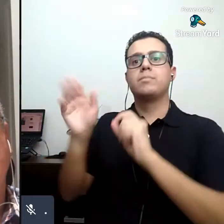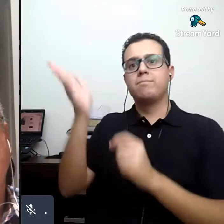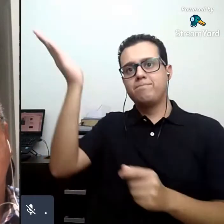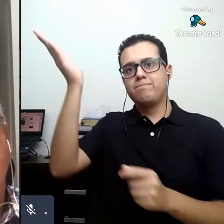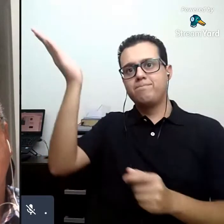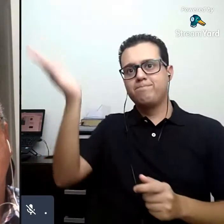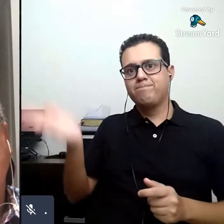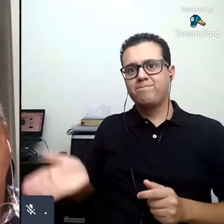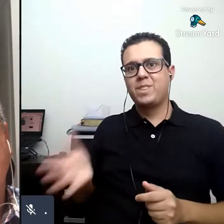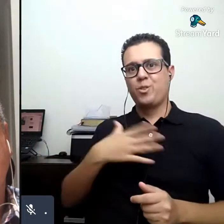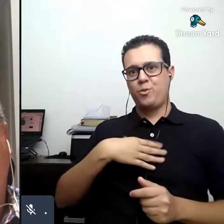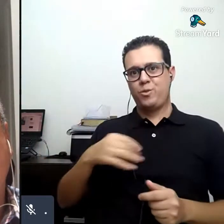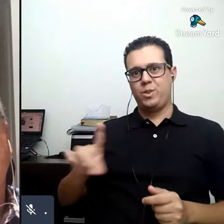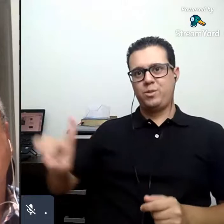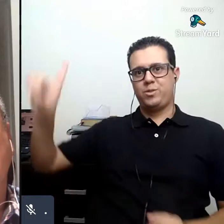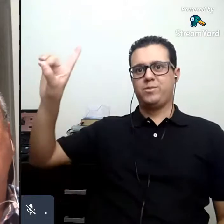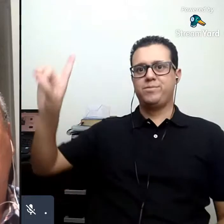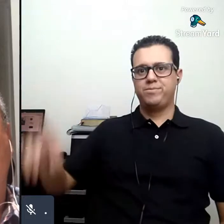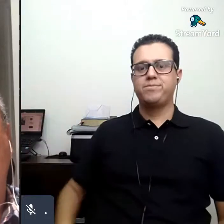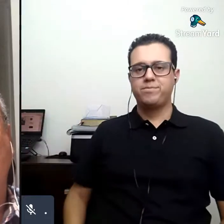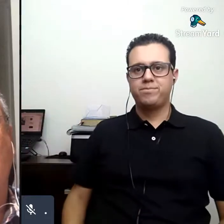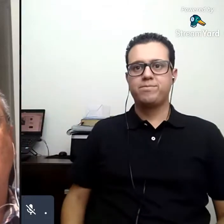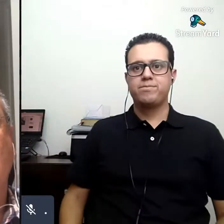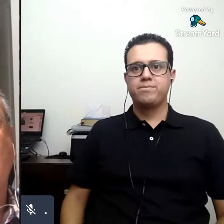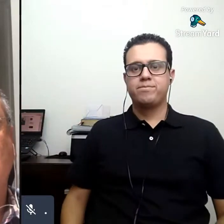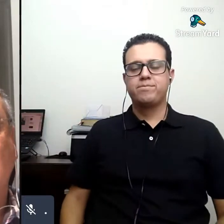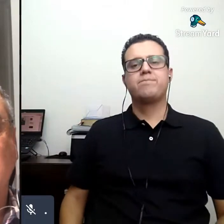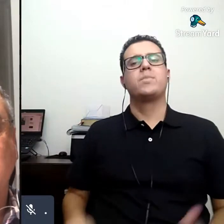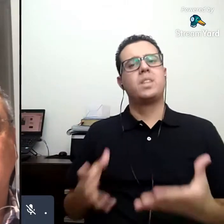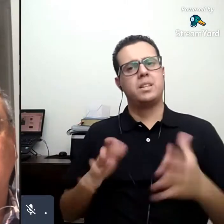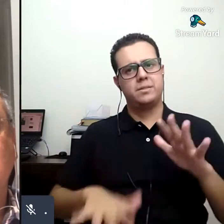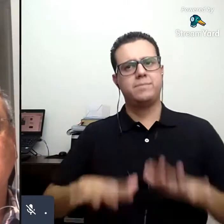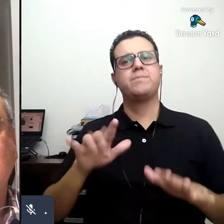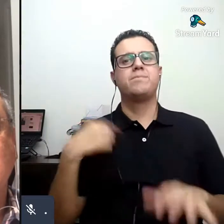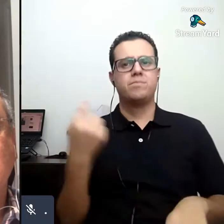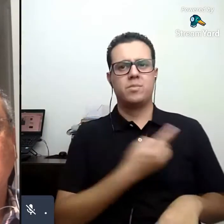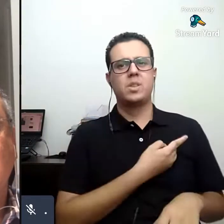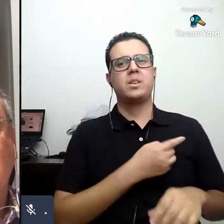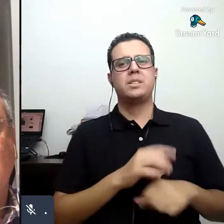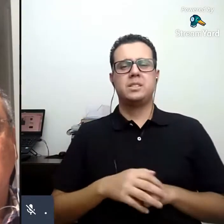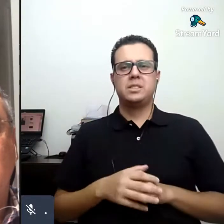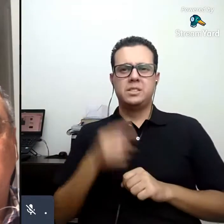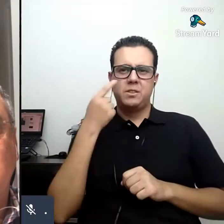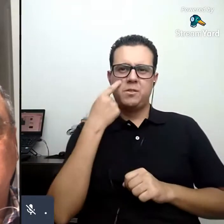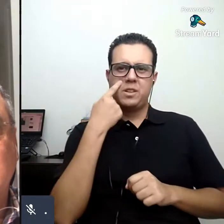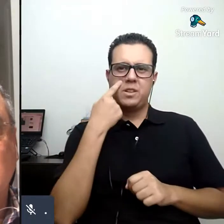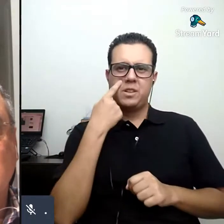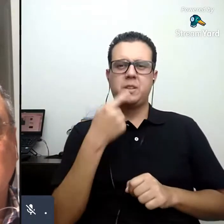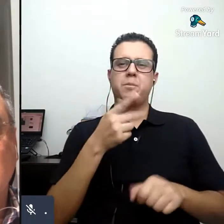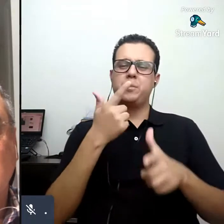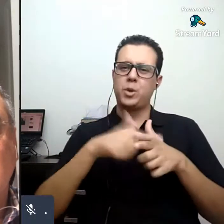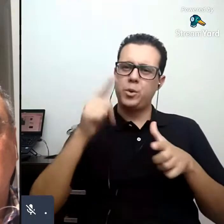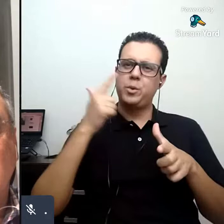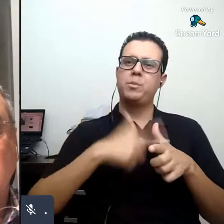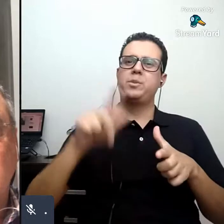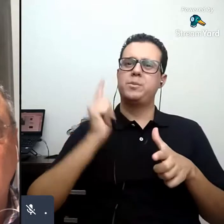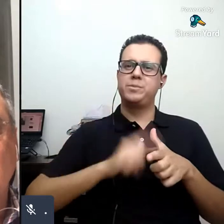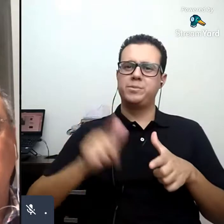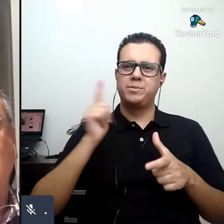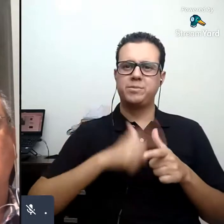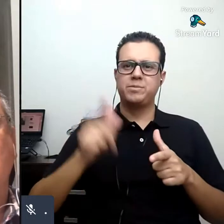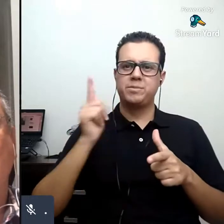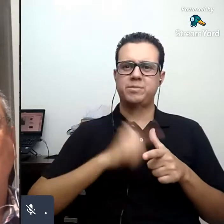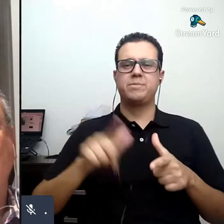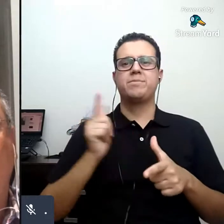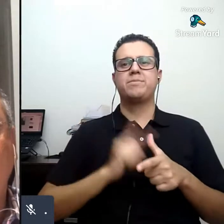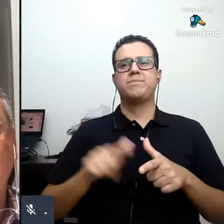Muitas vezes nós mesmos acabamos olhando para os nossos problemas e pedindo só